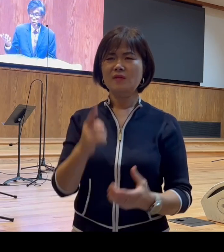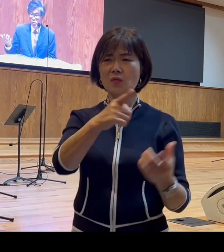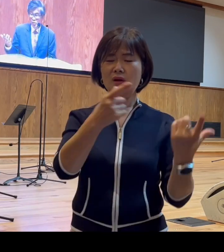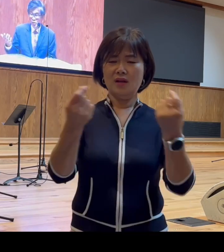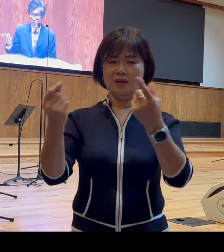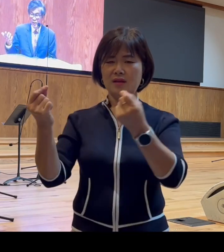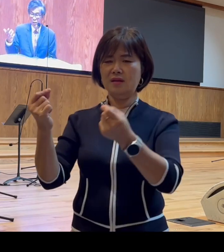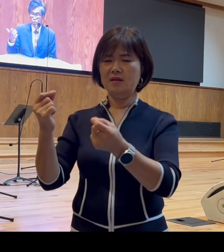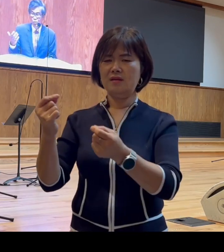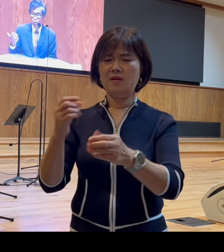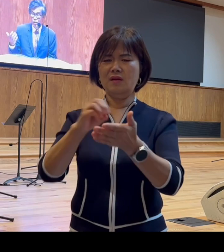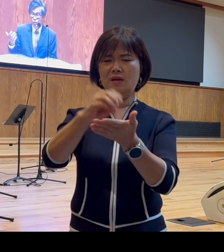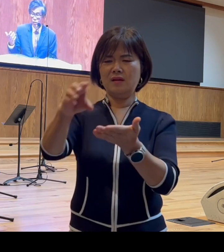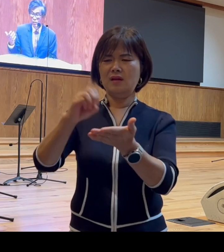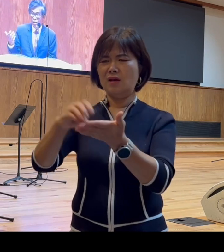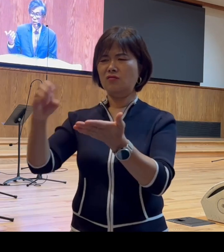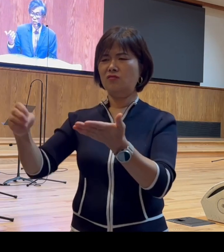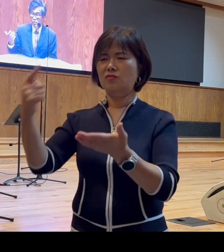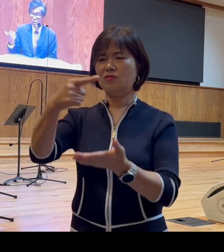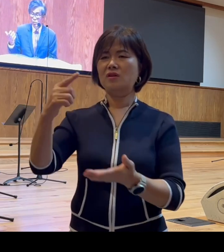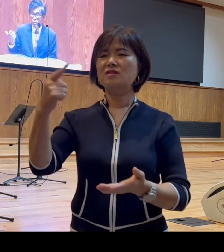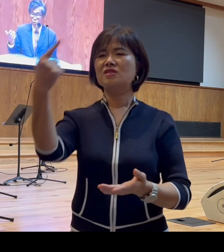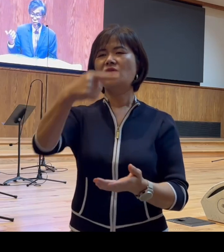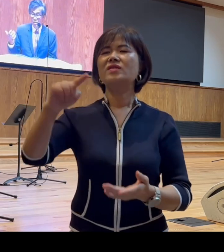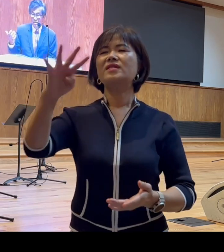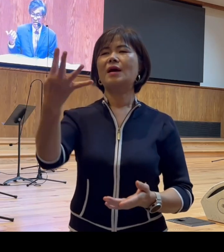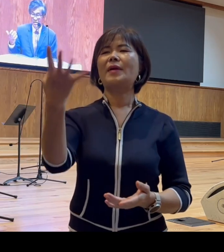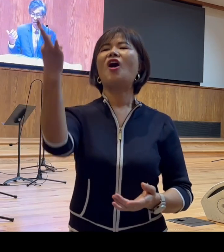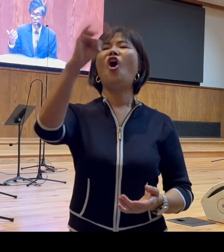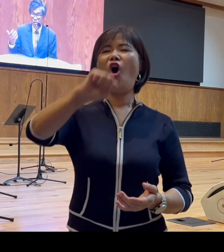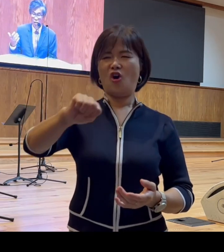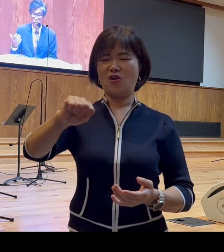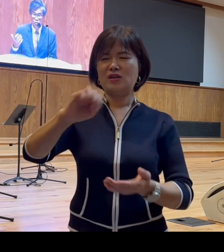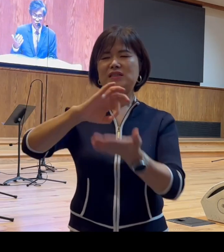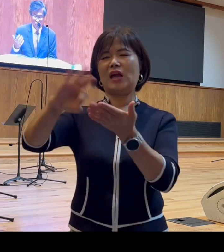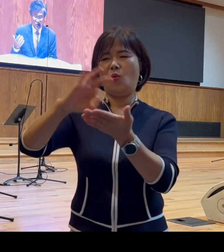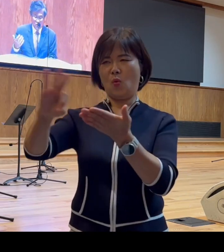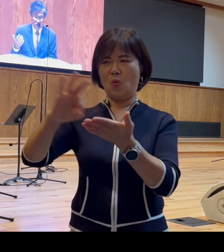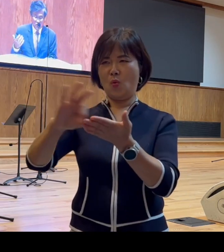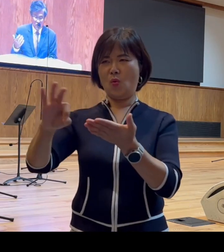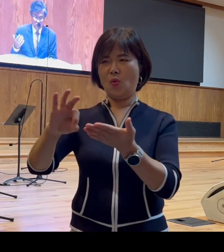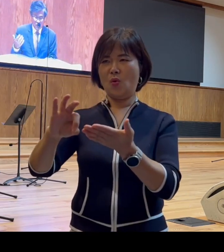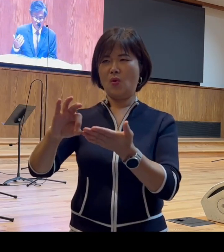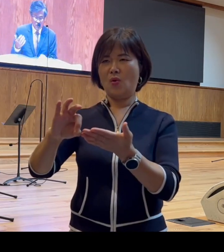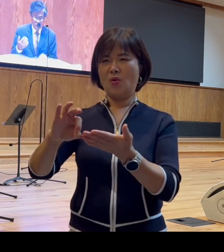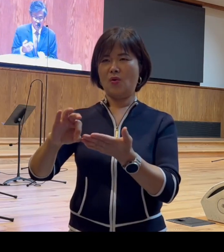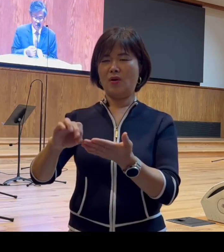그렇게 해서 나눠준 돈이 1,400억이에요. 최소한 1,400억.